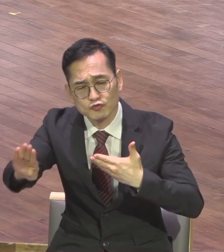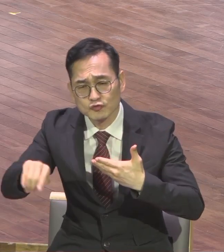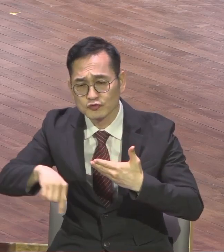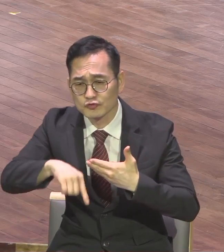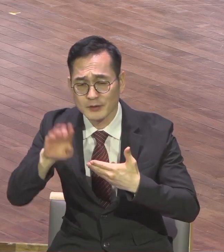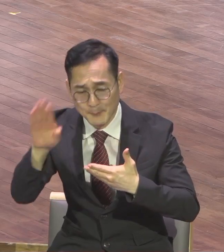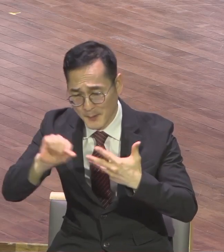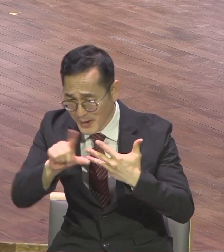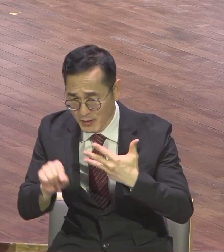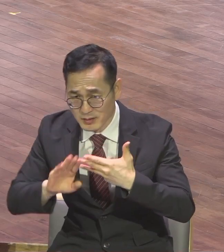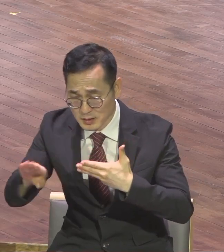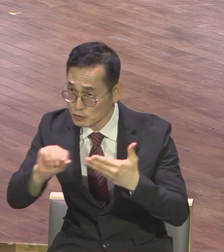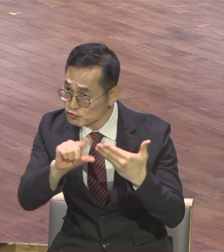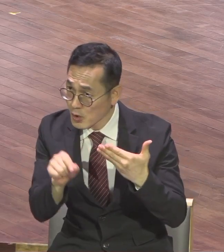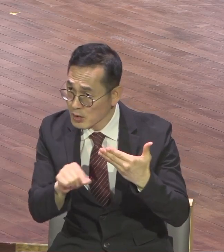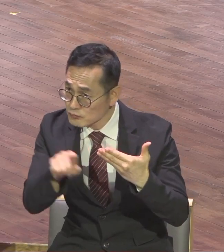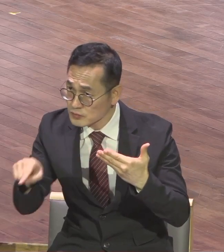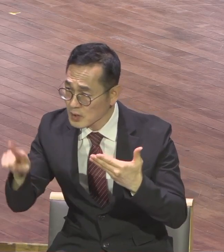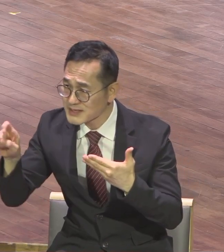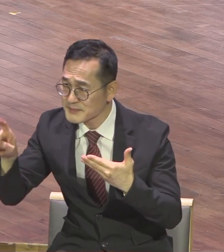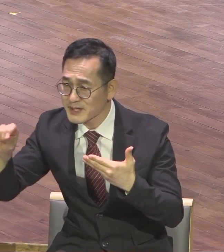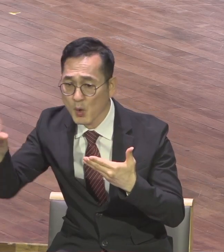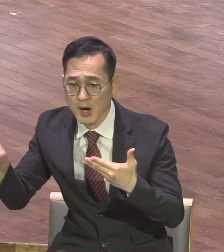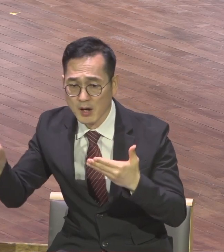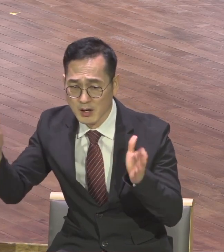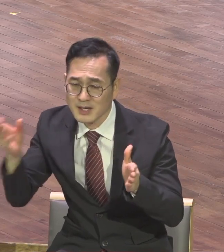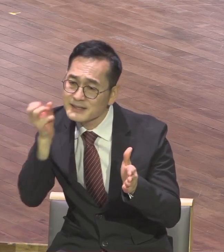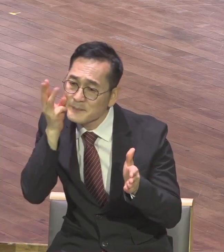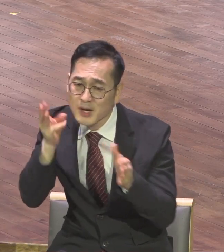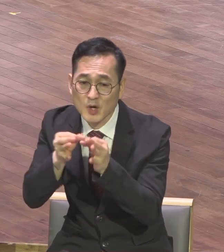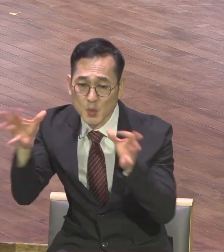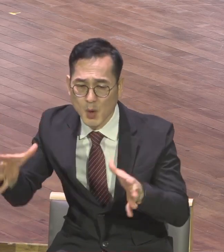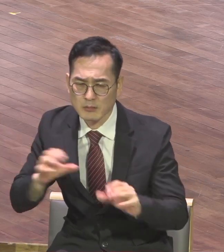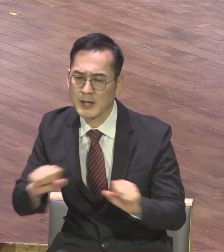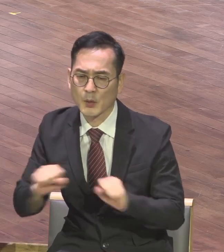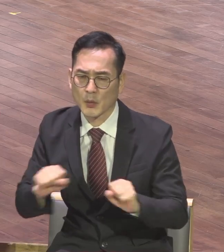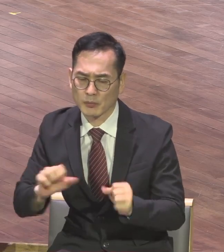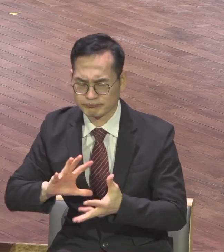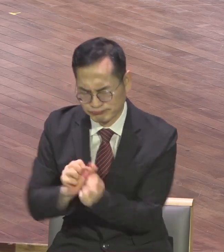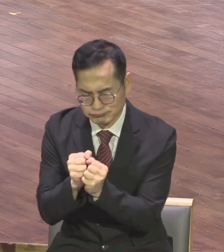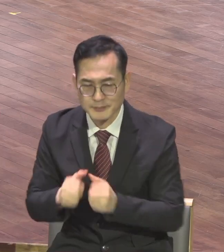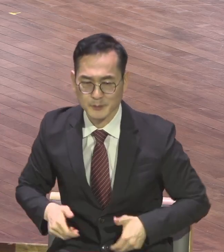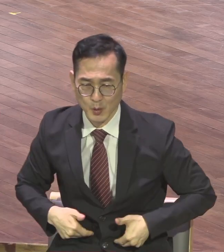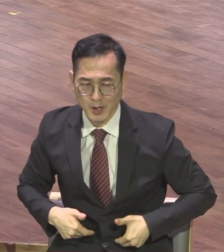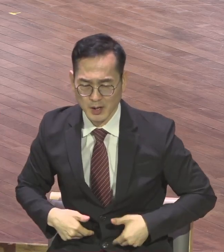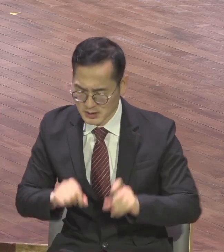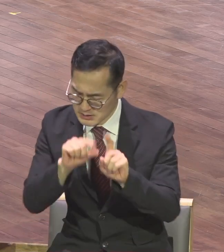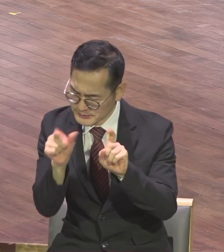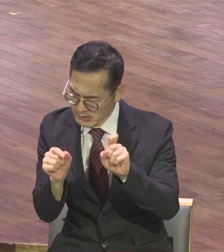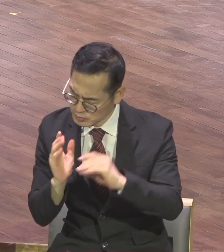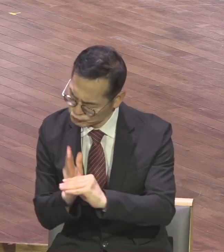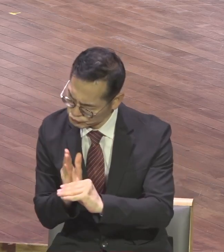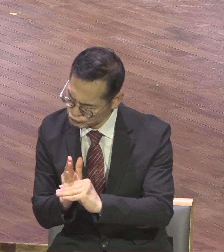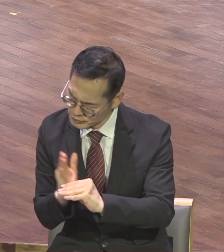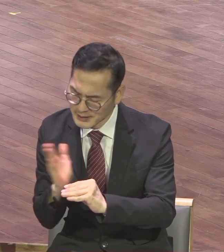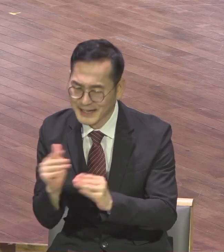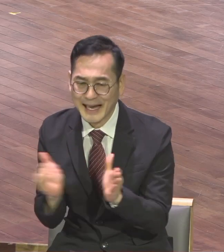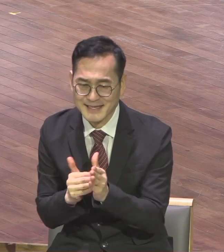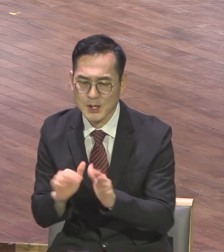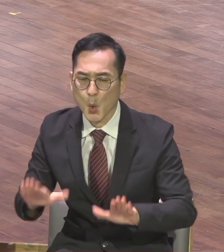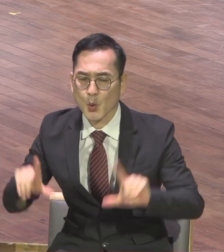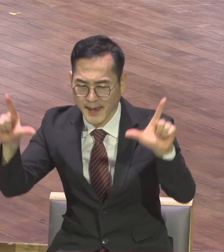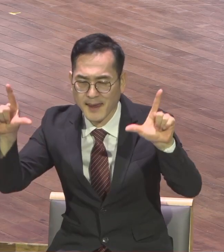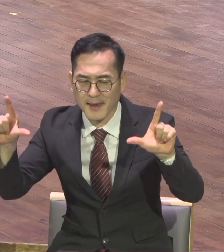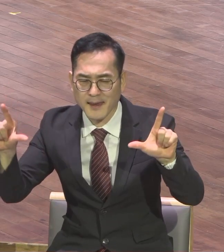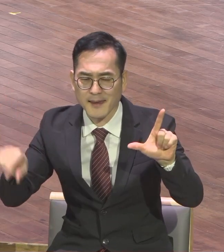않아요. 9월 달부터 11월 달 세 달인데 어떻게 보면 11월 중순까지예요. 그렇게 성부를